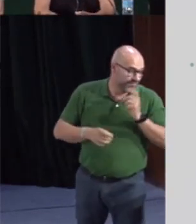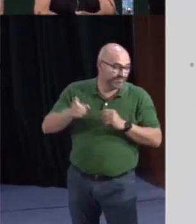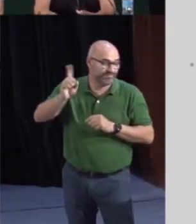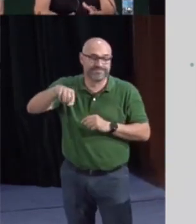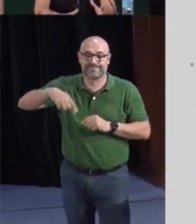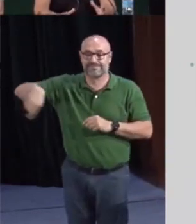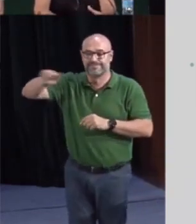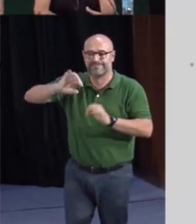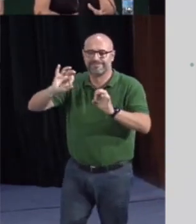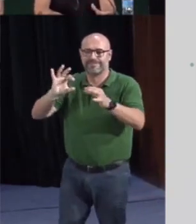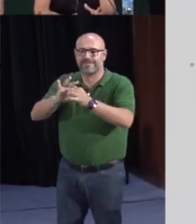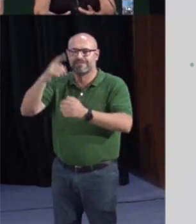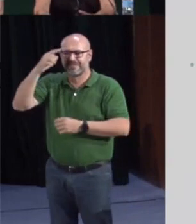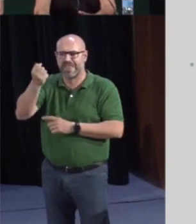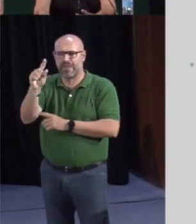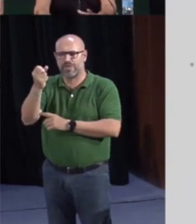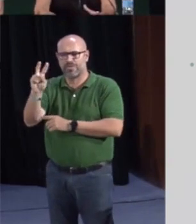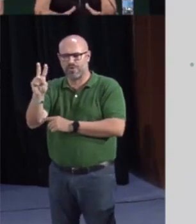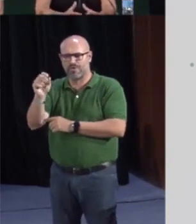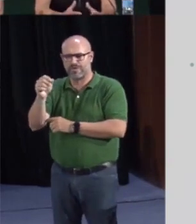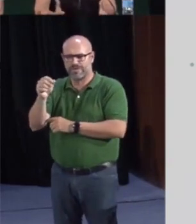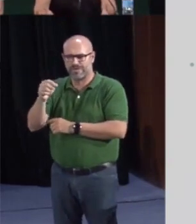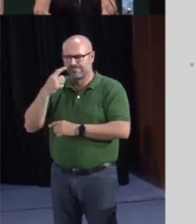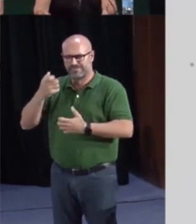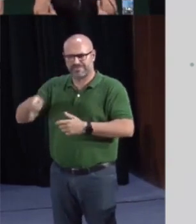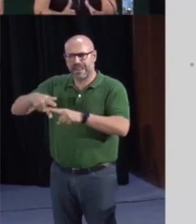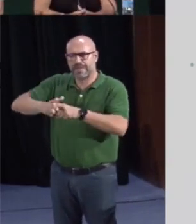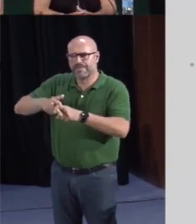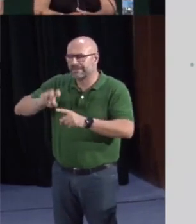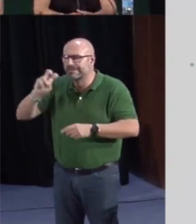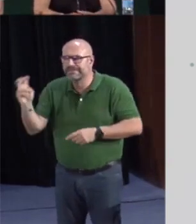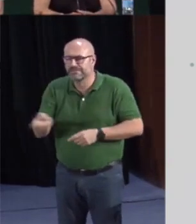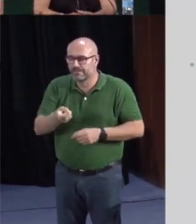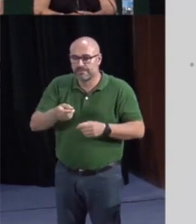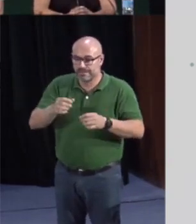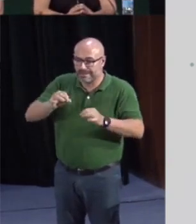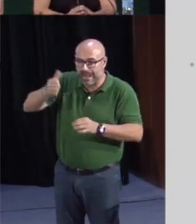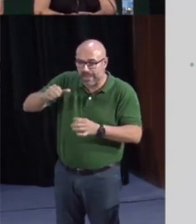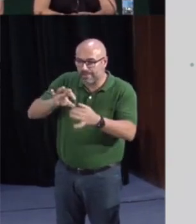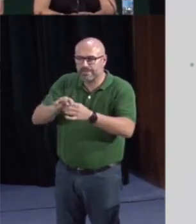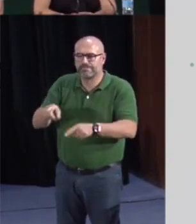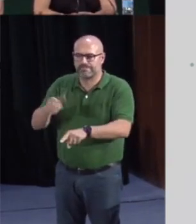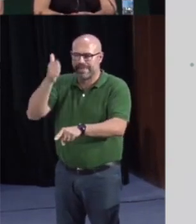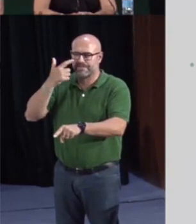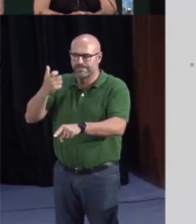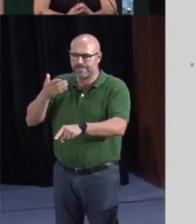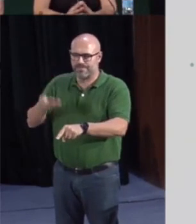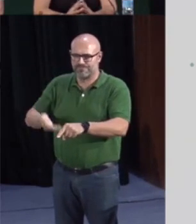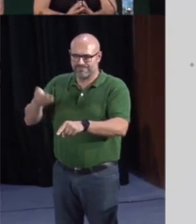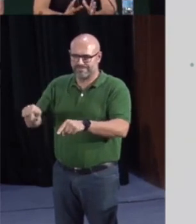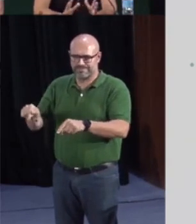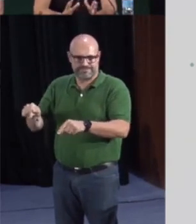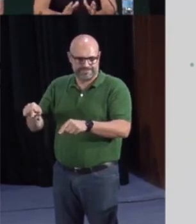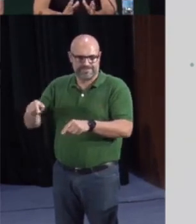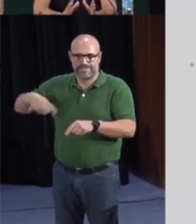lengua de signos y, por tanto, las pruebas de evaluación para valorar la competencia del alumnado. Y,